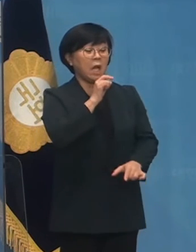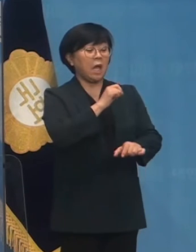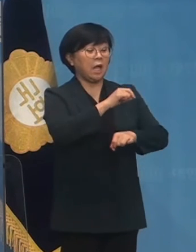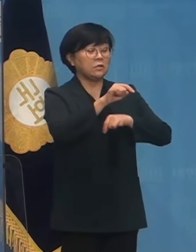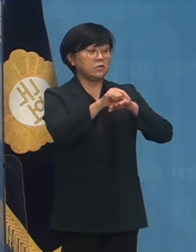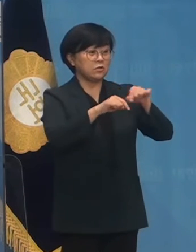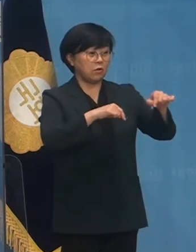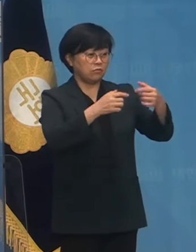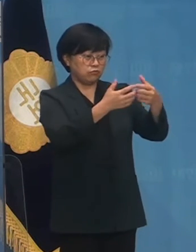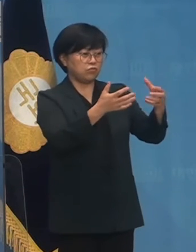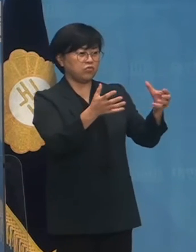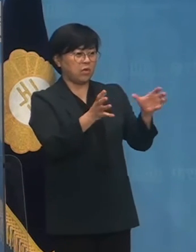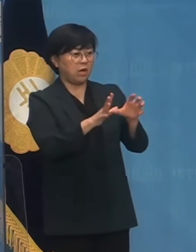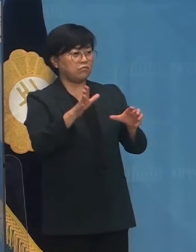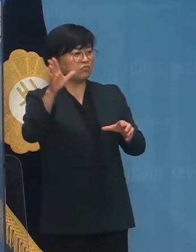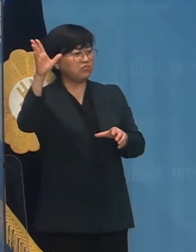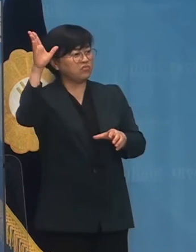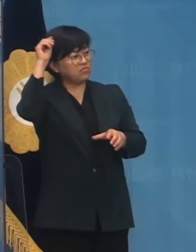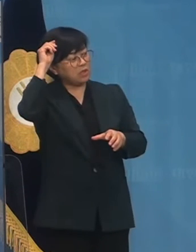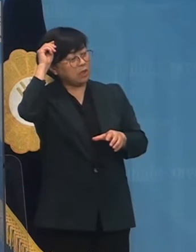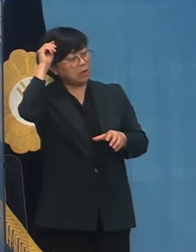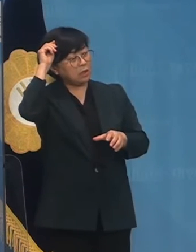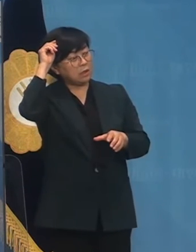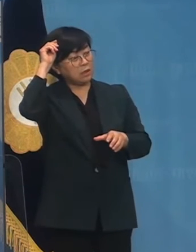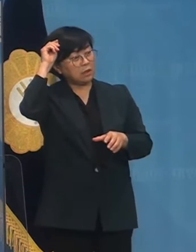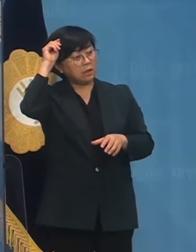행정부의 무지막지한